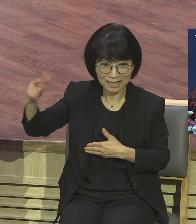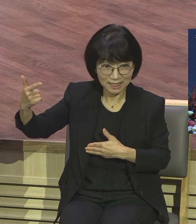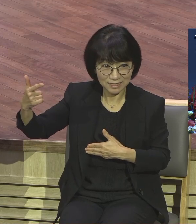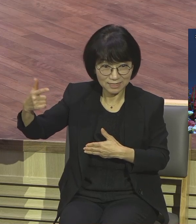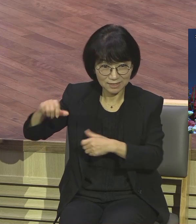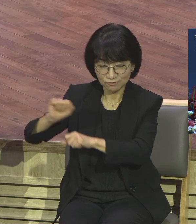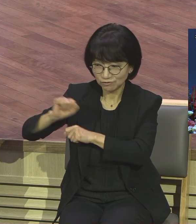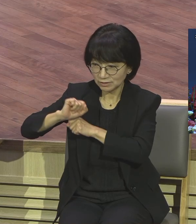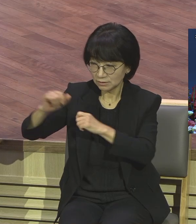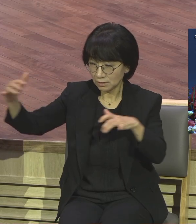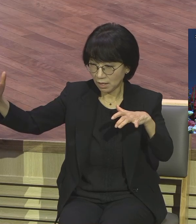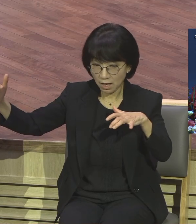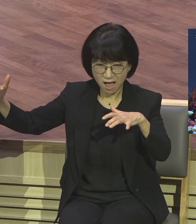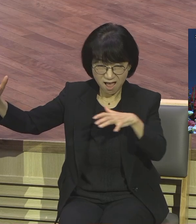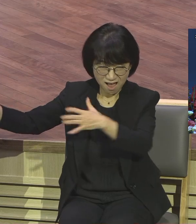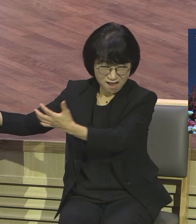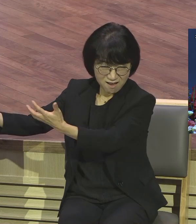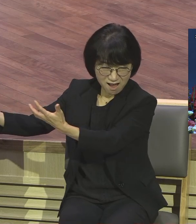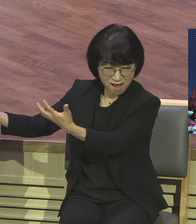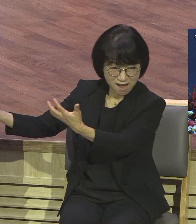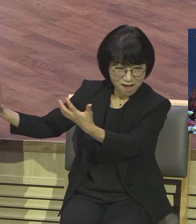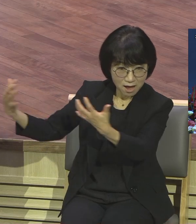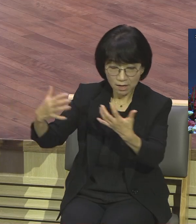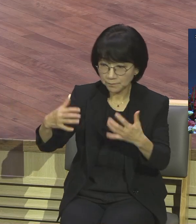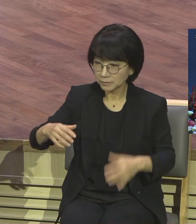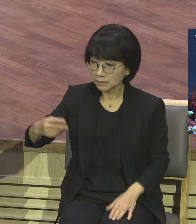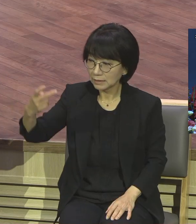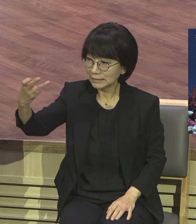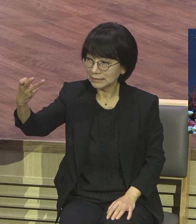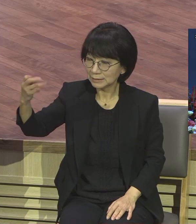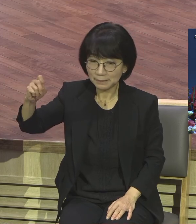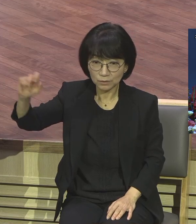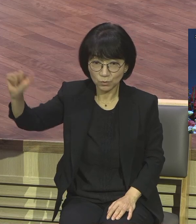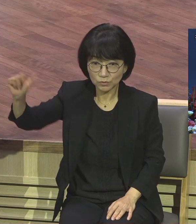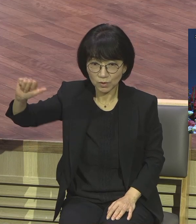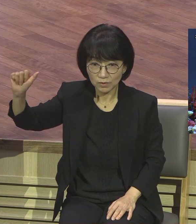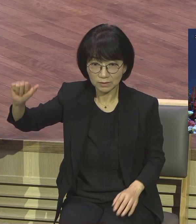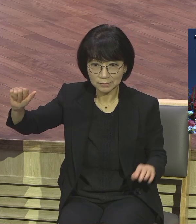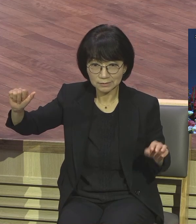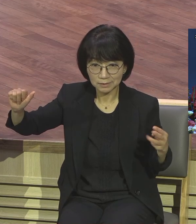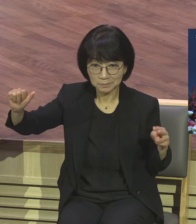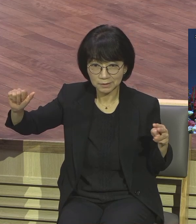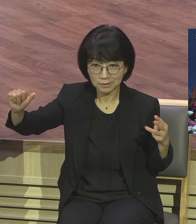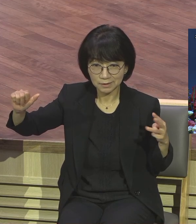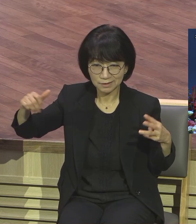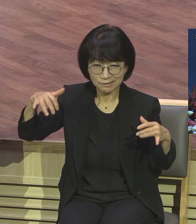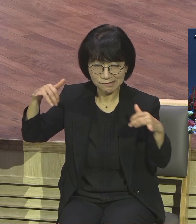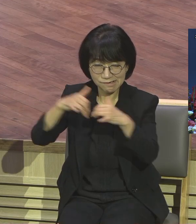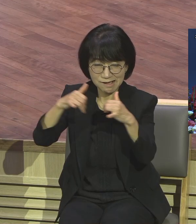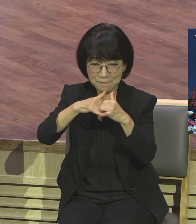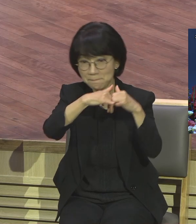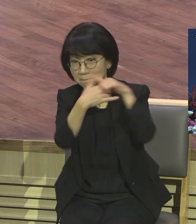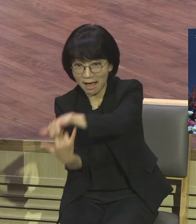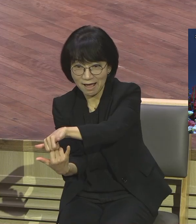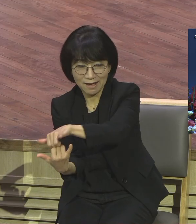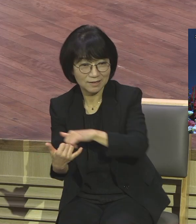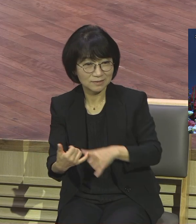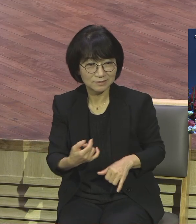증거로 13만 5천하고 300명 붙어가지고 이겼다는 증거의 도구예요.